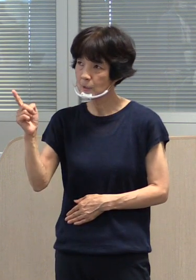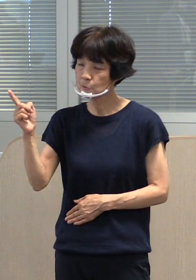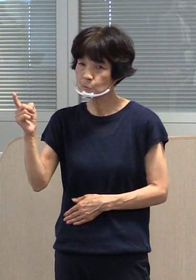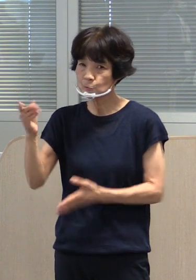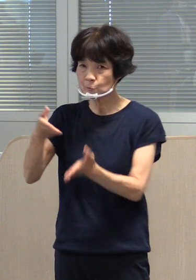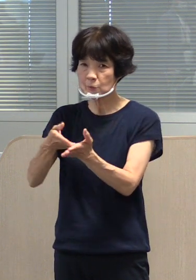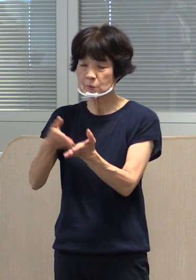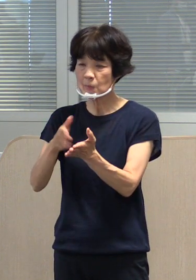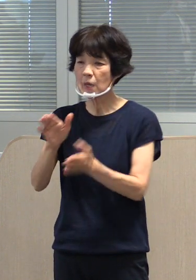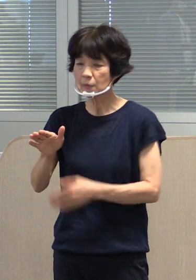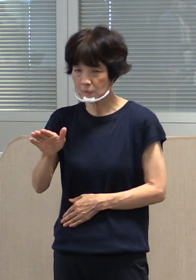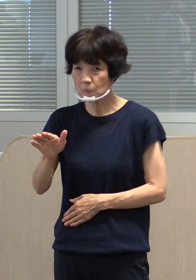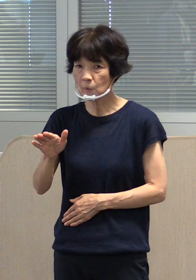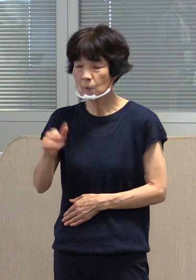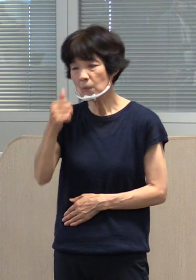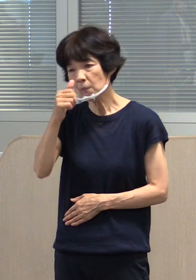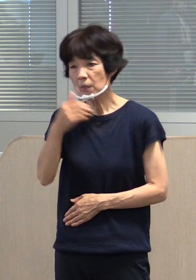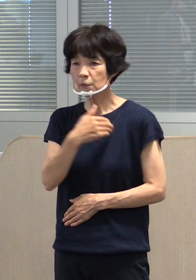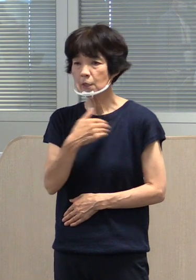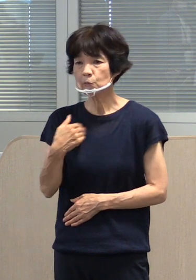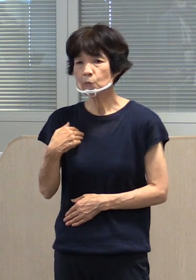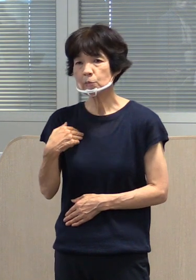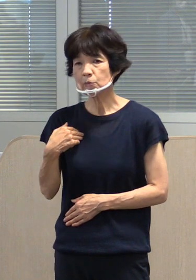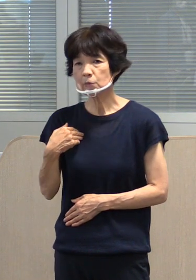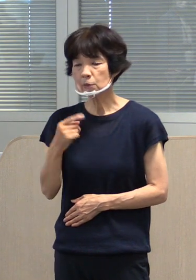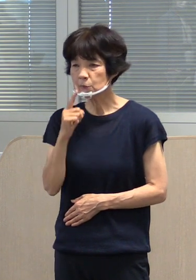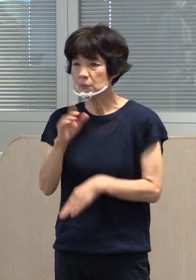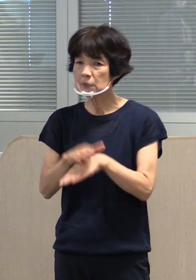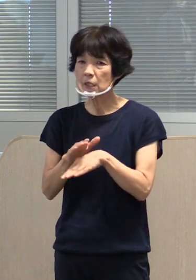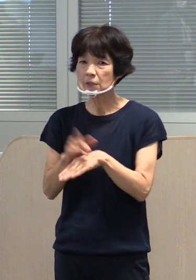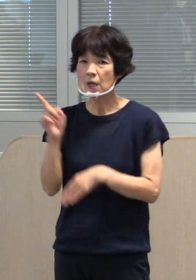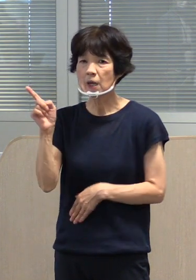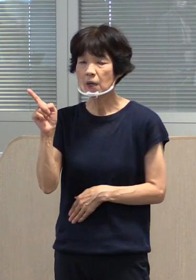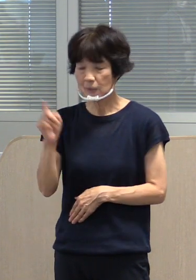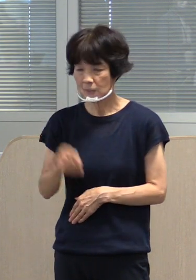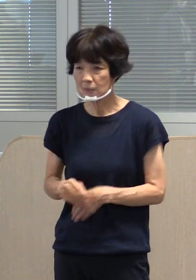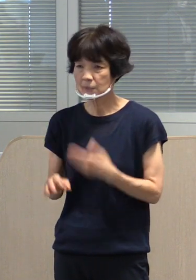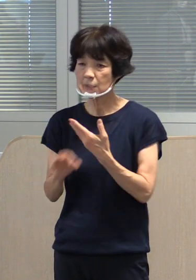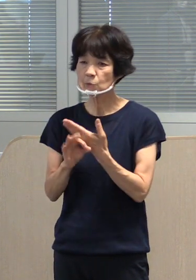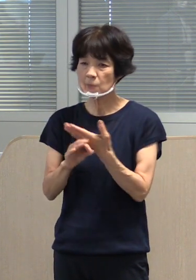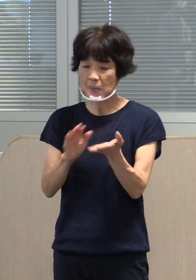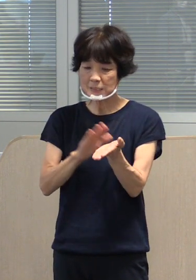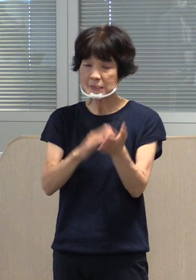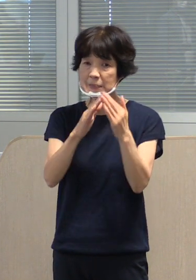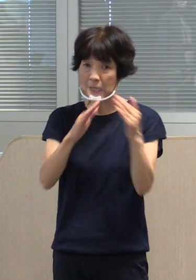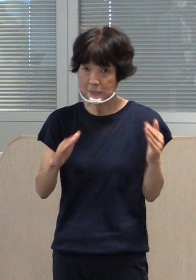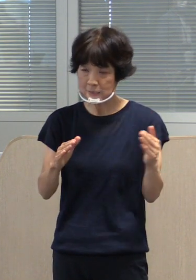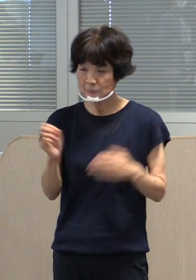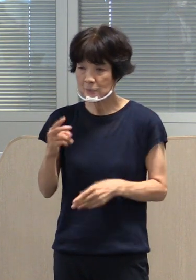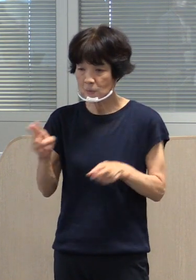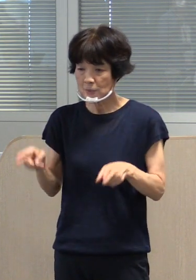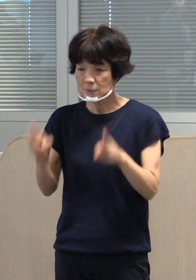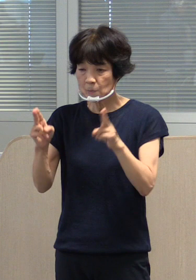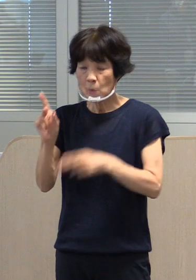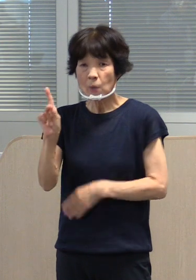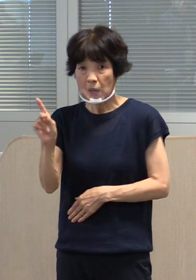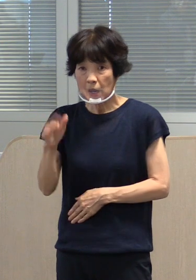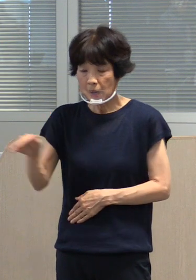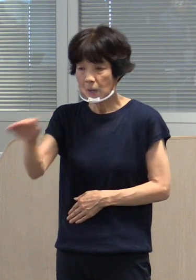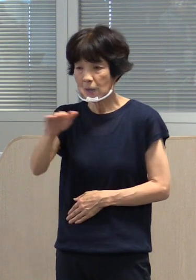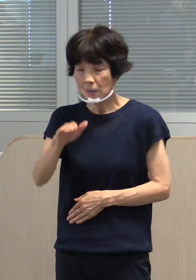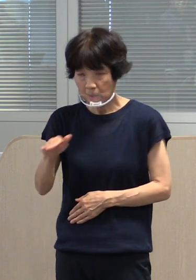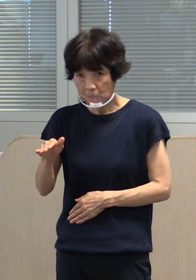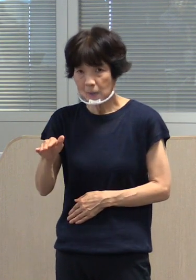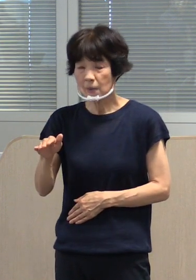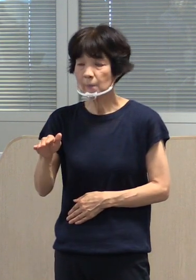大丈夫だと、そういう、いろんなね医師会あるいは専門家あるいはね